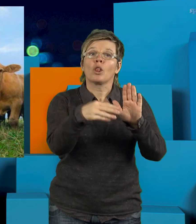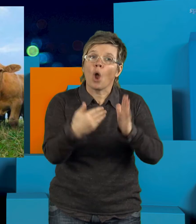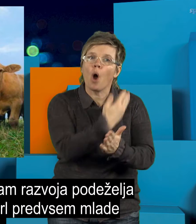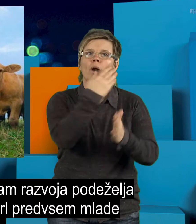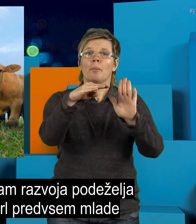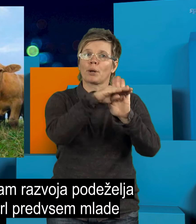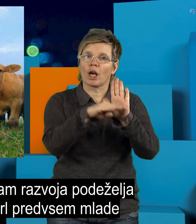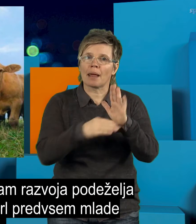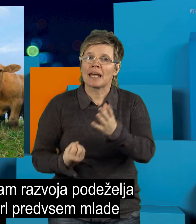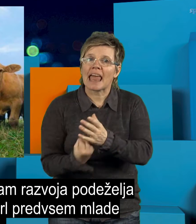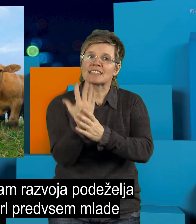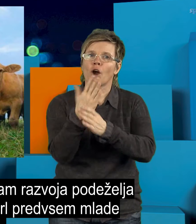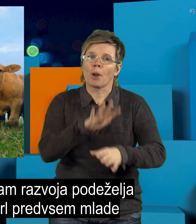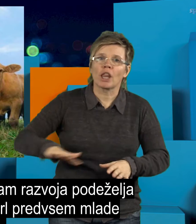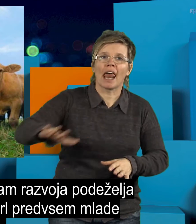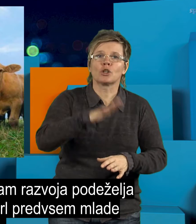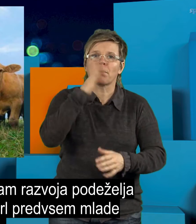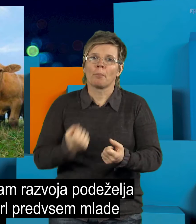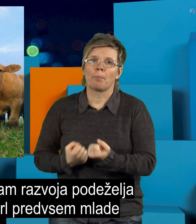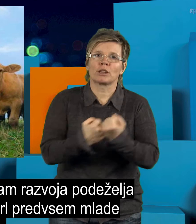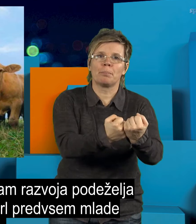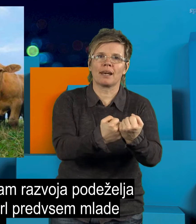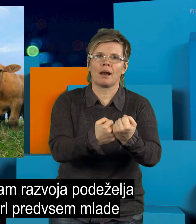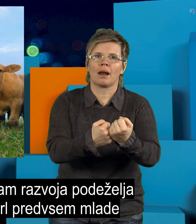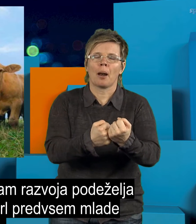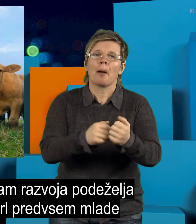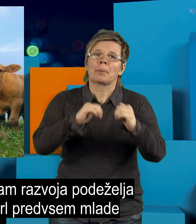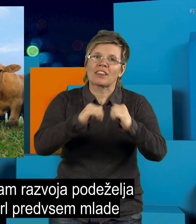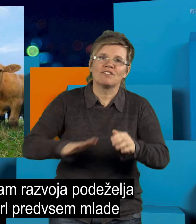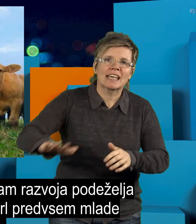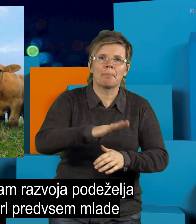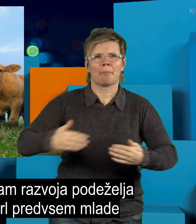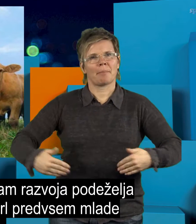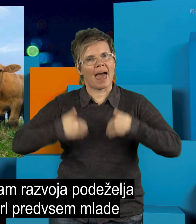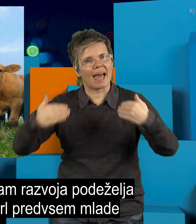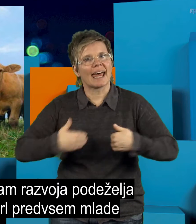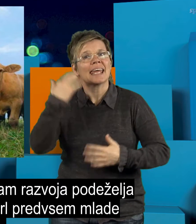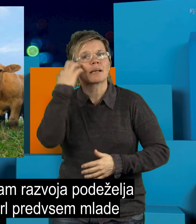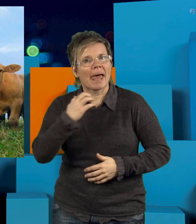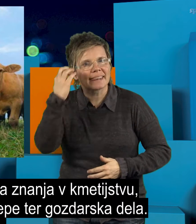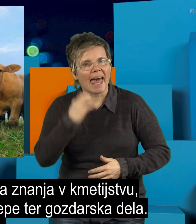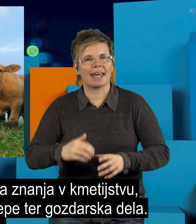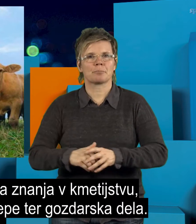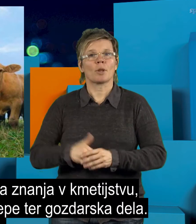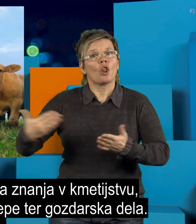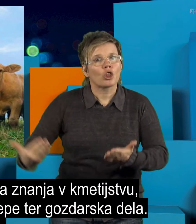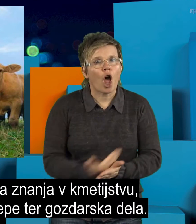Nov program razvoja podeželja bo podprl predvsem mlade kmete, nova znanja o kmetijstvu, okoljske ukrepe